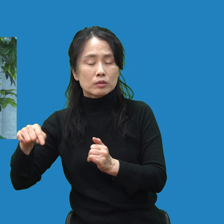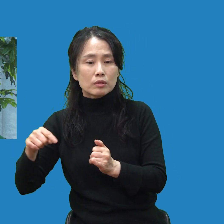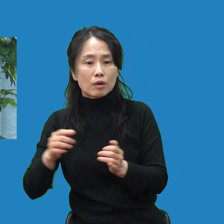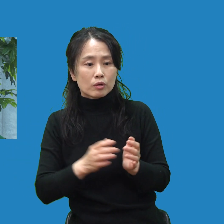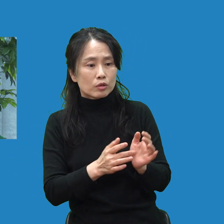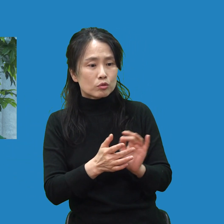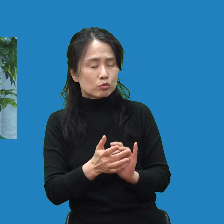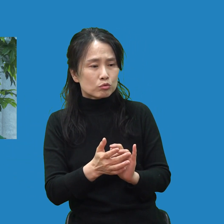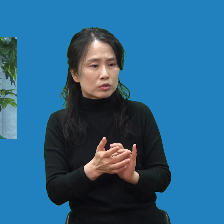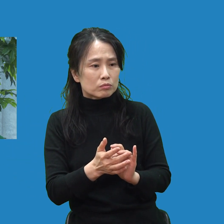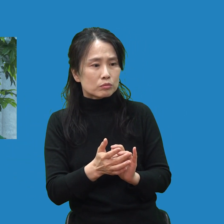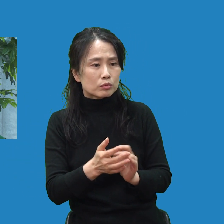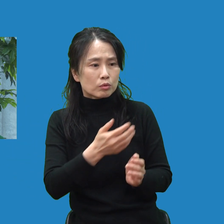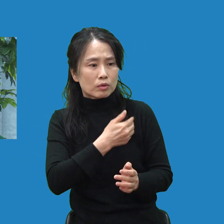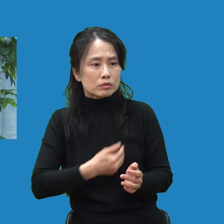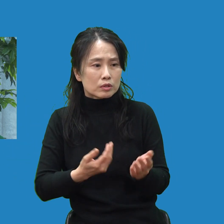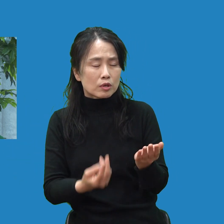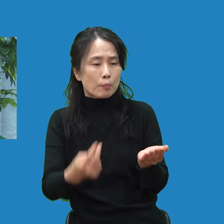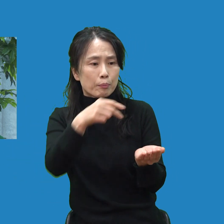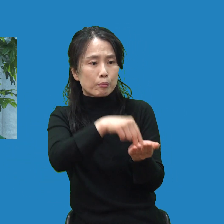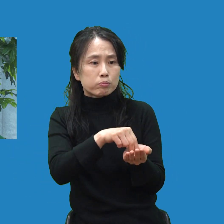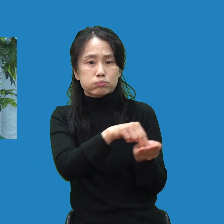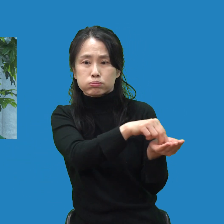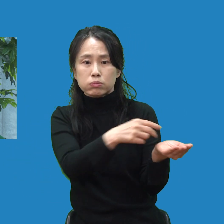타고 가는 것을